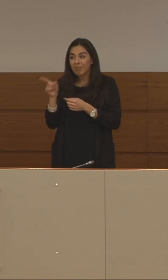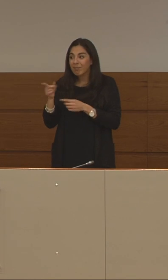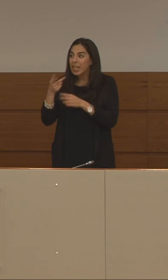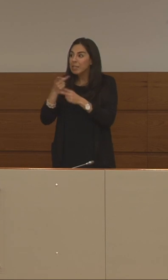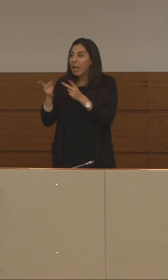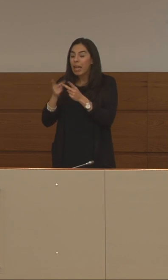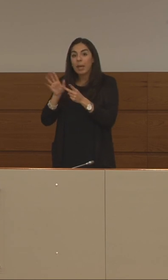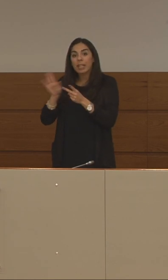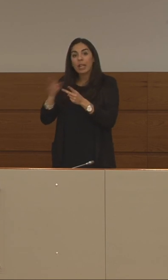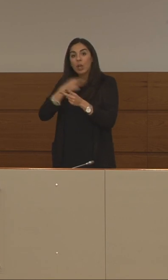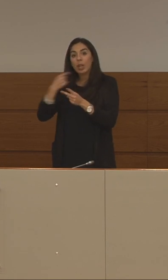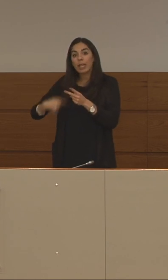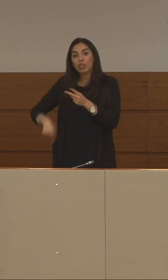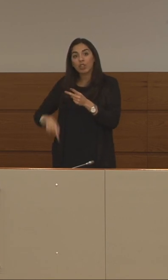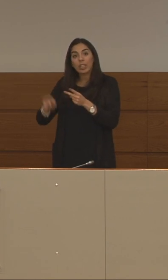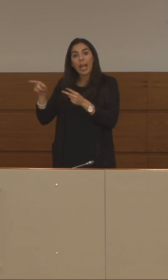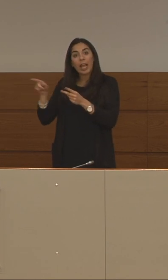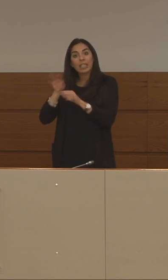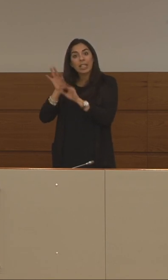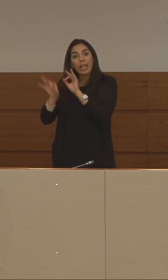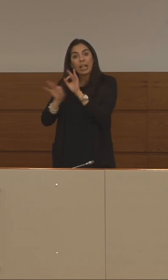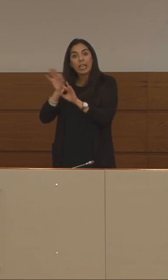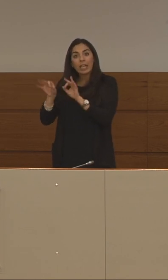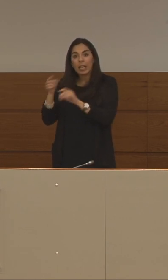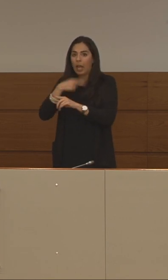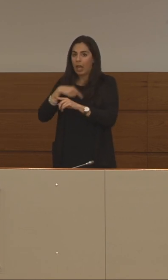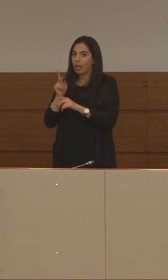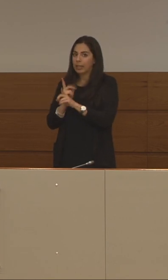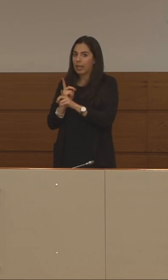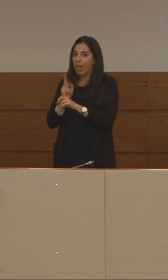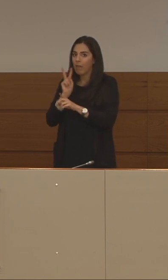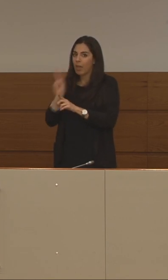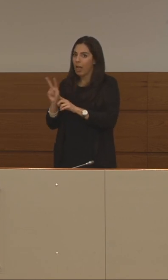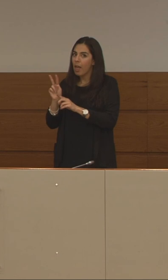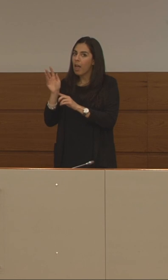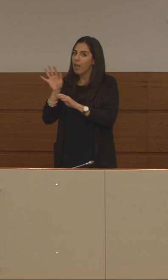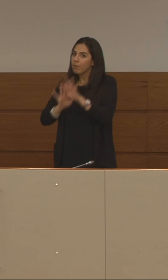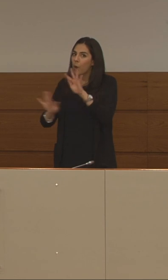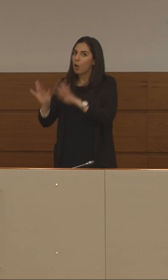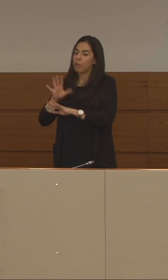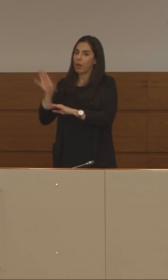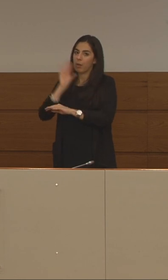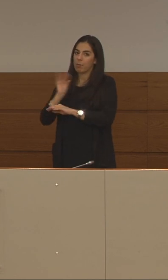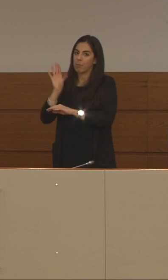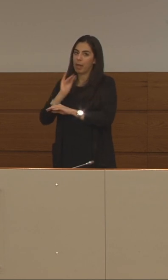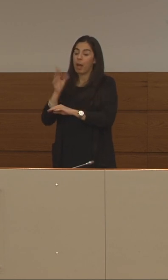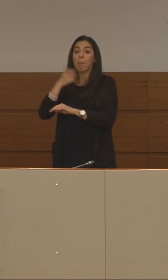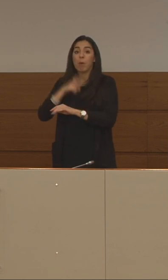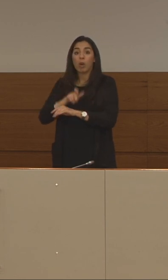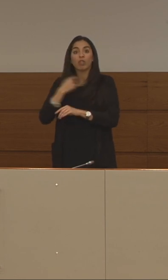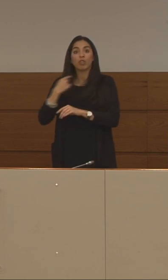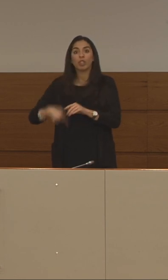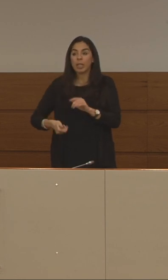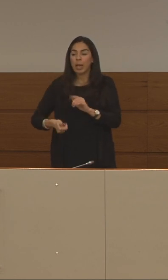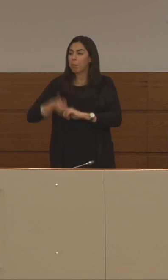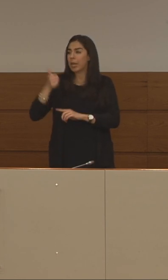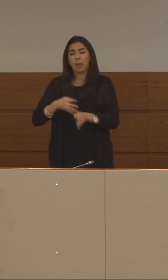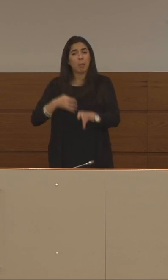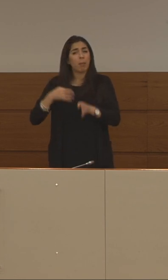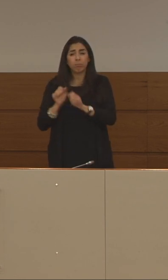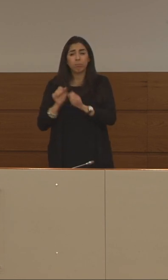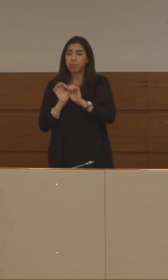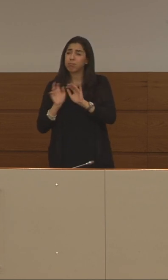che sono in corso sono state condotte in cina perché essendo stata la cina colpita per prima avendo avuto un numero di